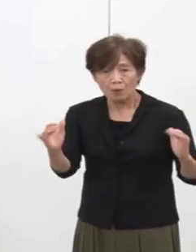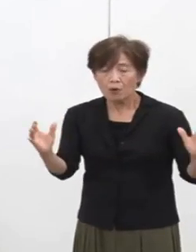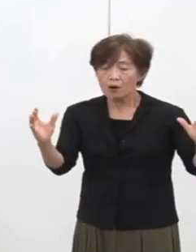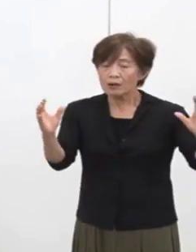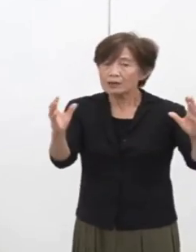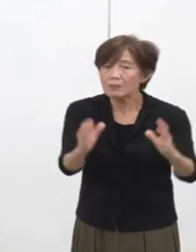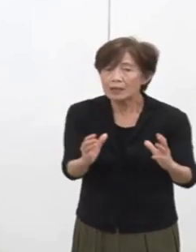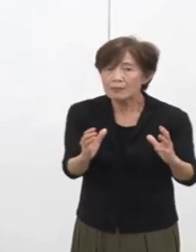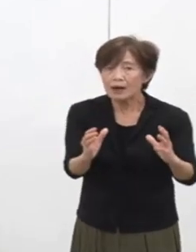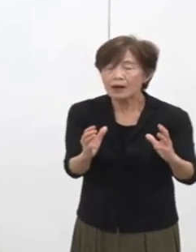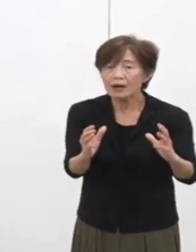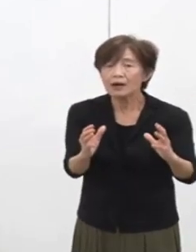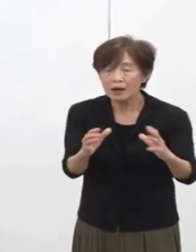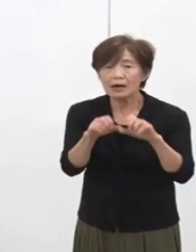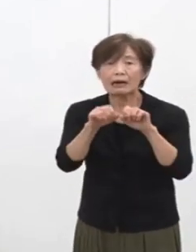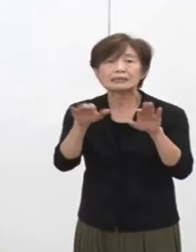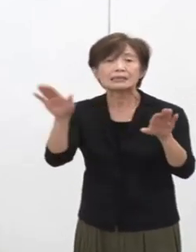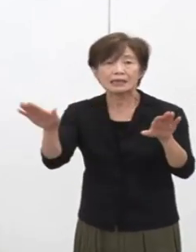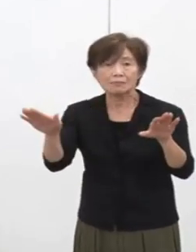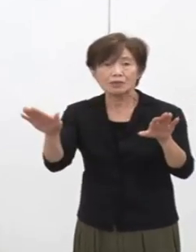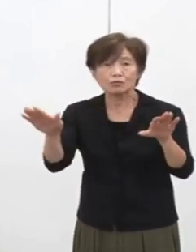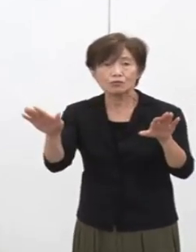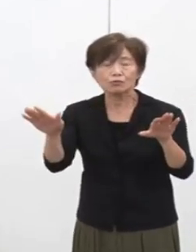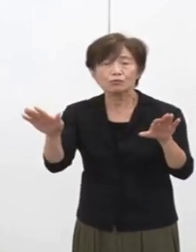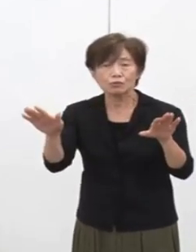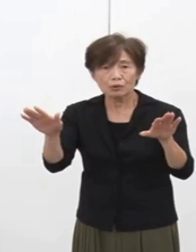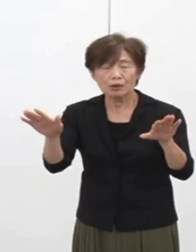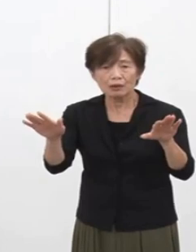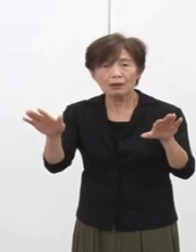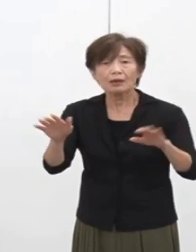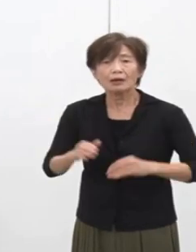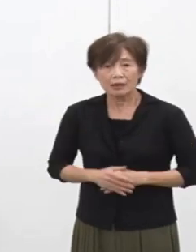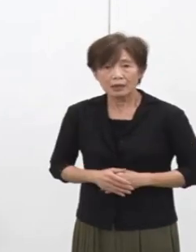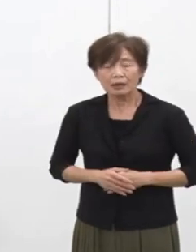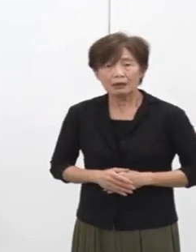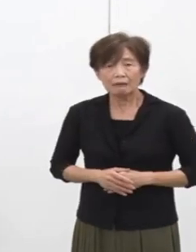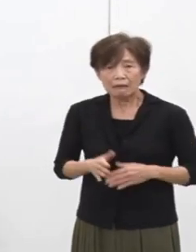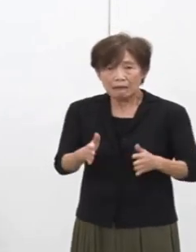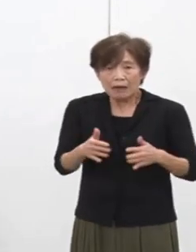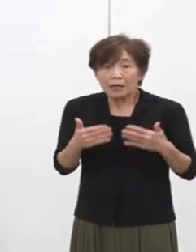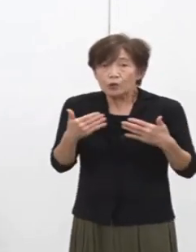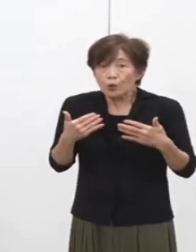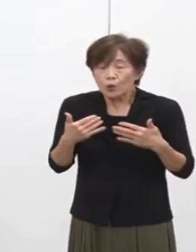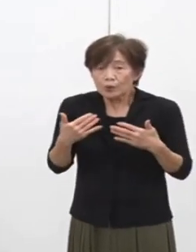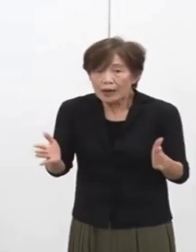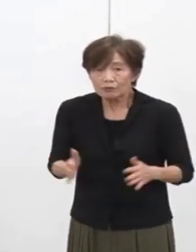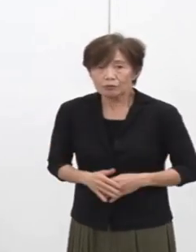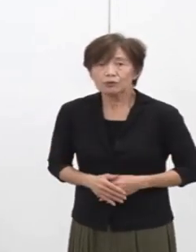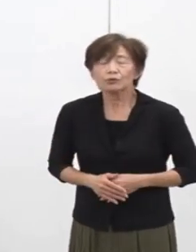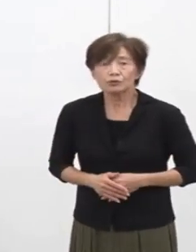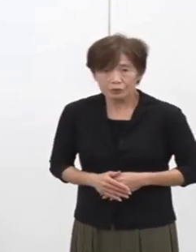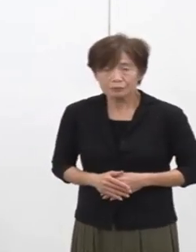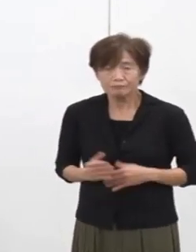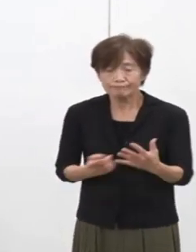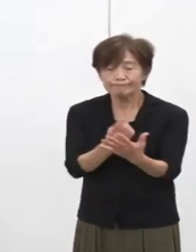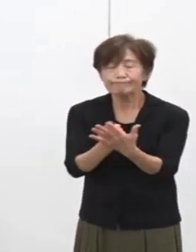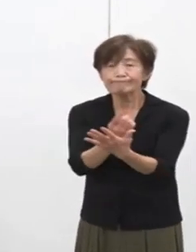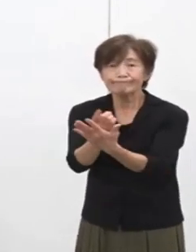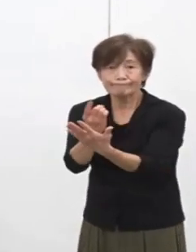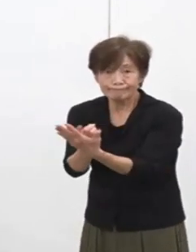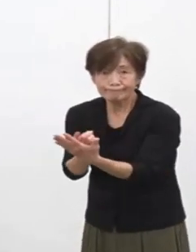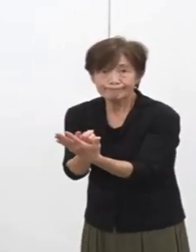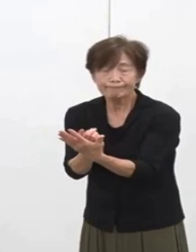形で僕結構発信してるんですけど、こう気兼ねなくそこに行ってですね、で情報共有して、